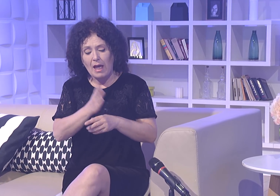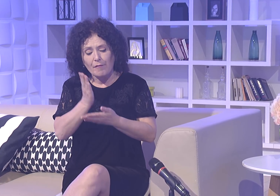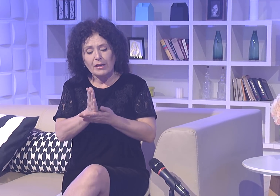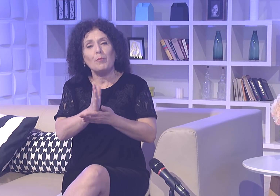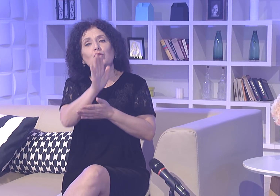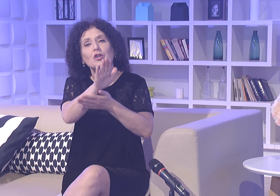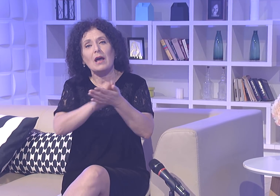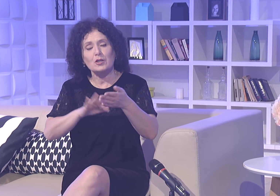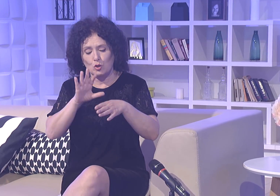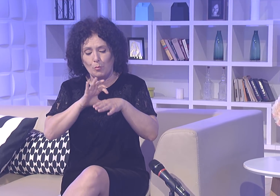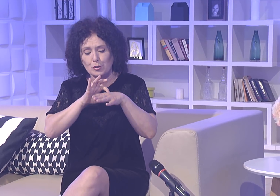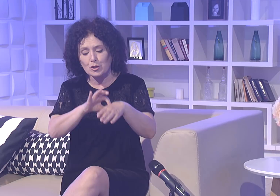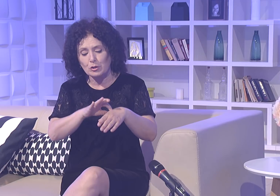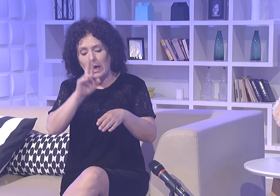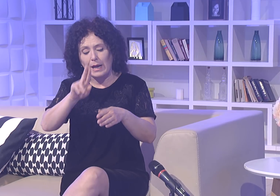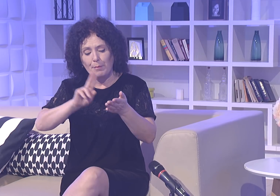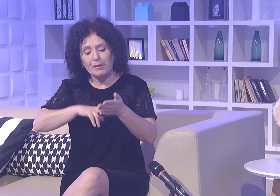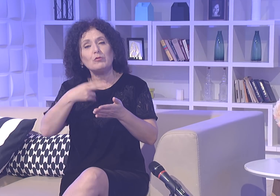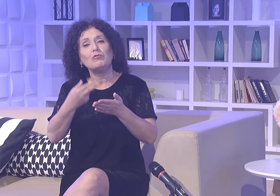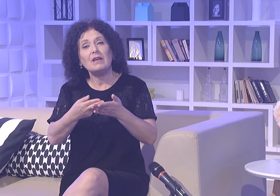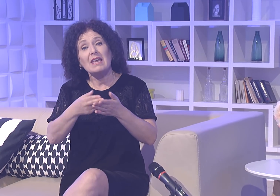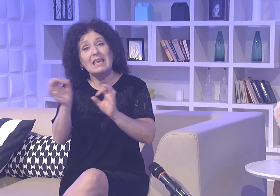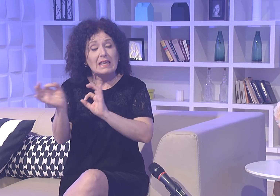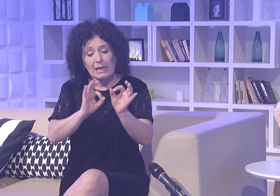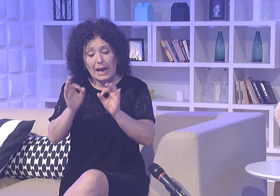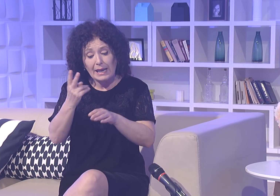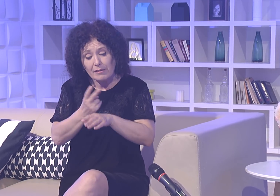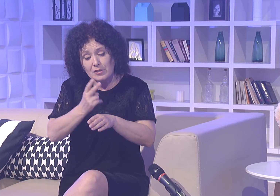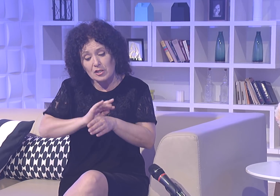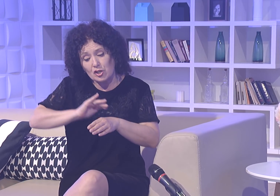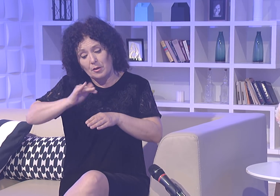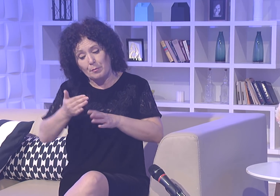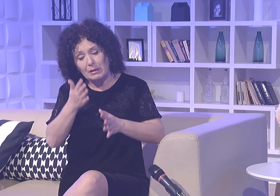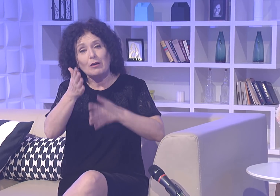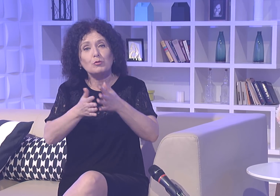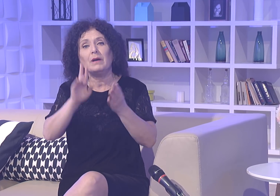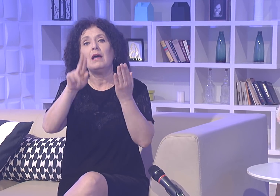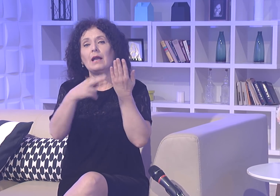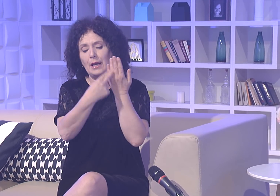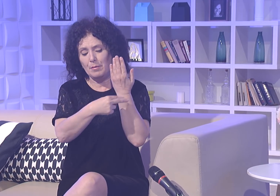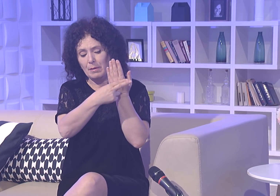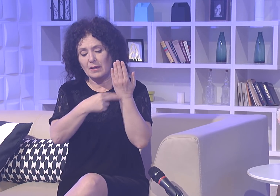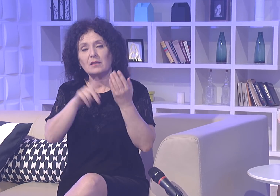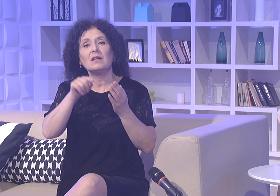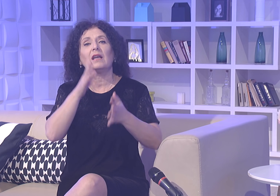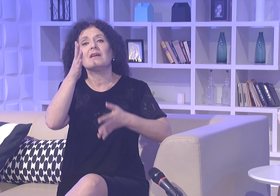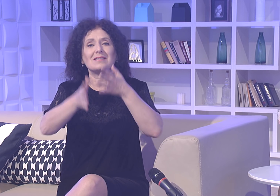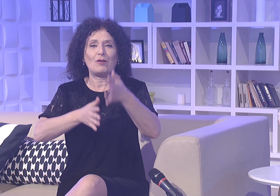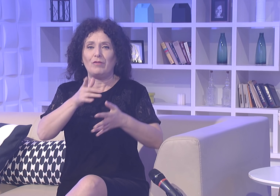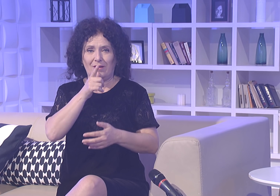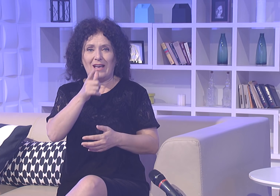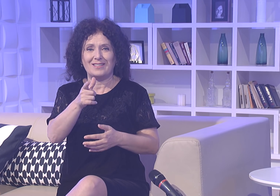земји веќе почнаа со процесот на преведување и лингвистичка прилагодба на Библијата